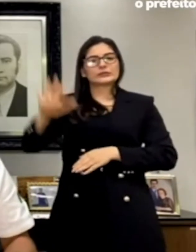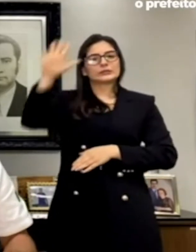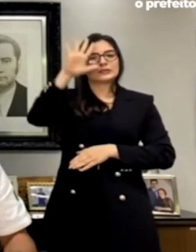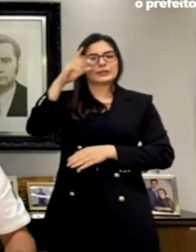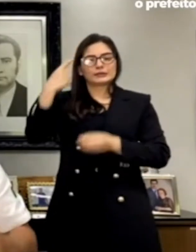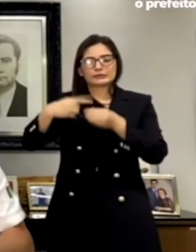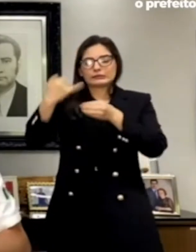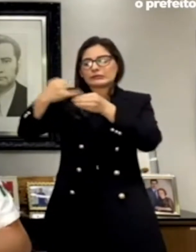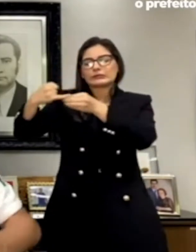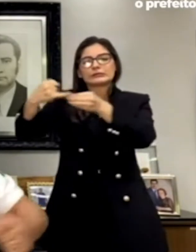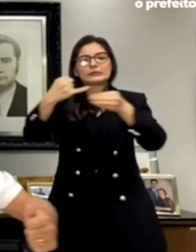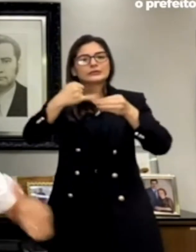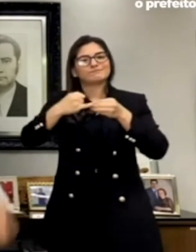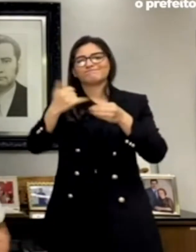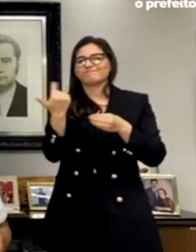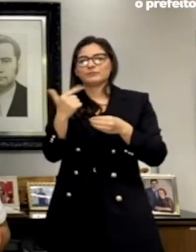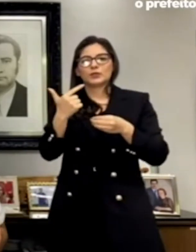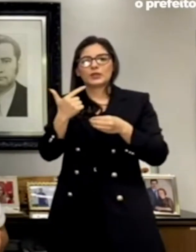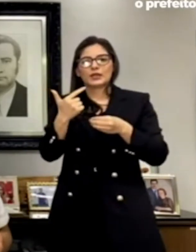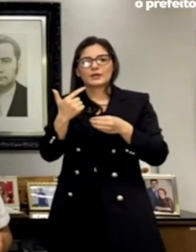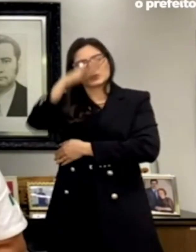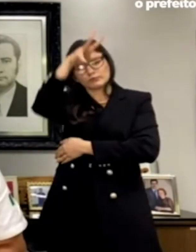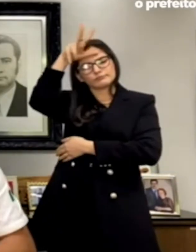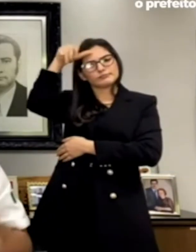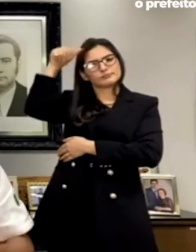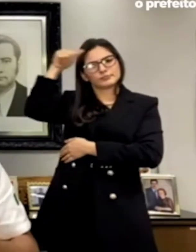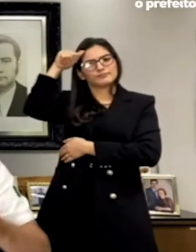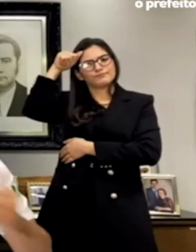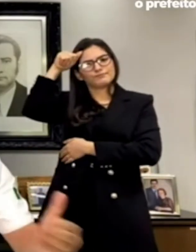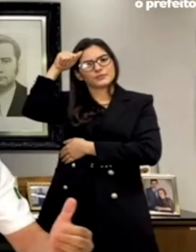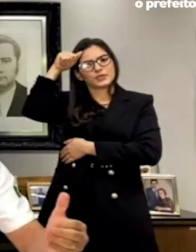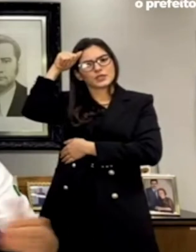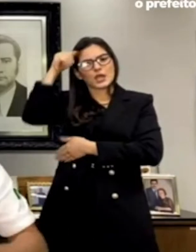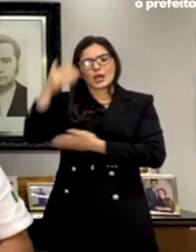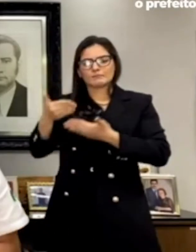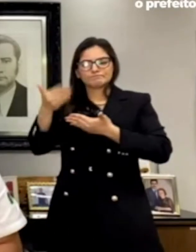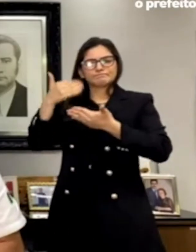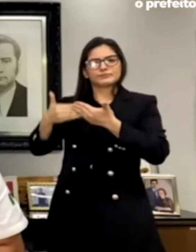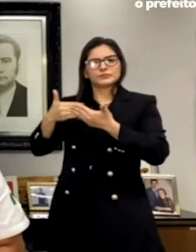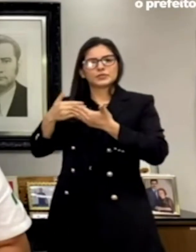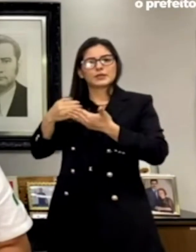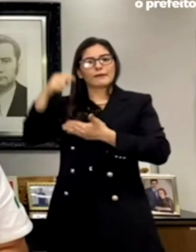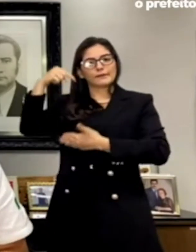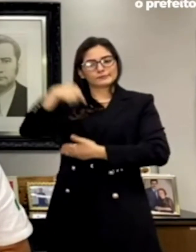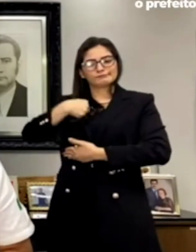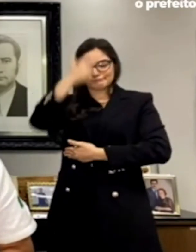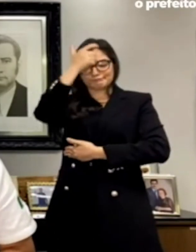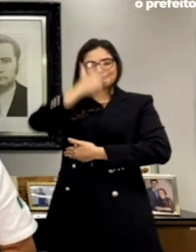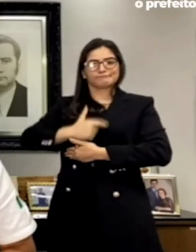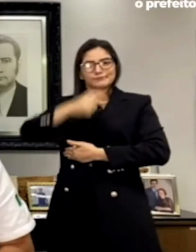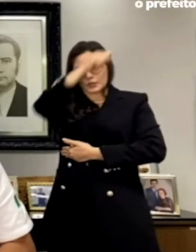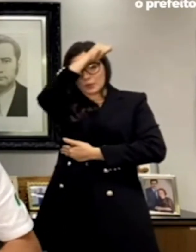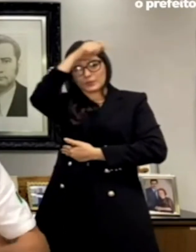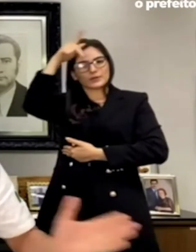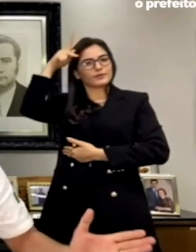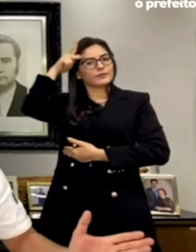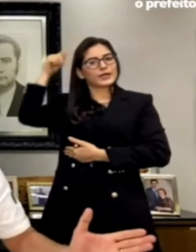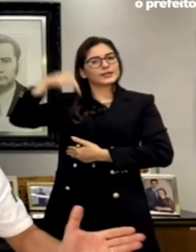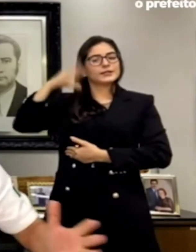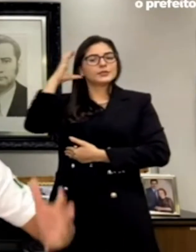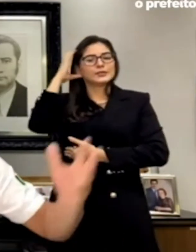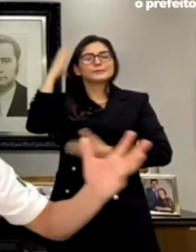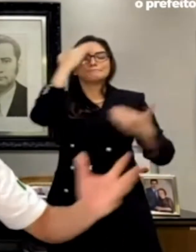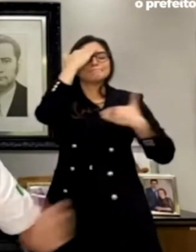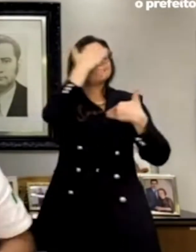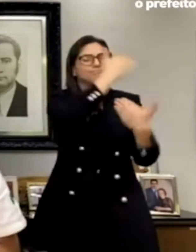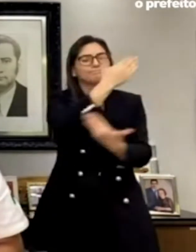colocando em segundo lugar quando tirava o nome do Wellington. Logo atrás do Wellington vinha Emanuel Pinheiro, o prefeito de Cuiabá. Então, muito obrigado